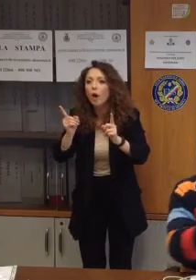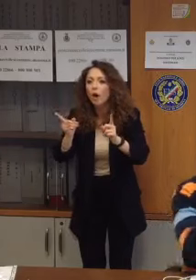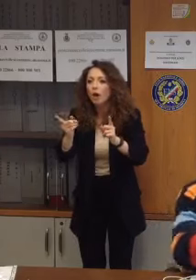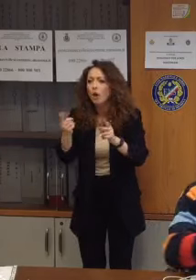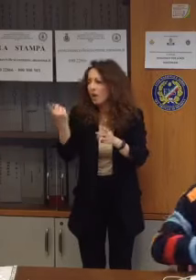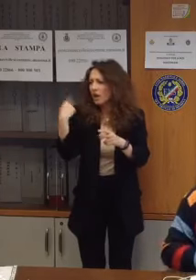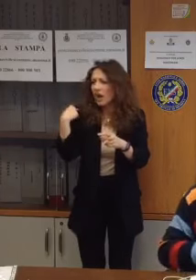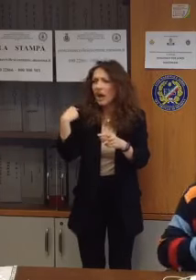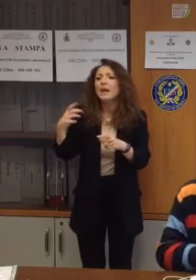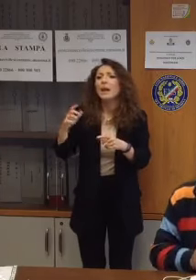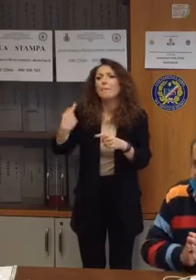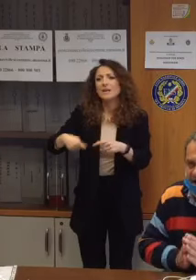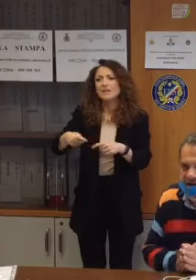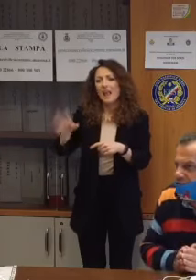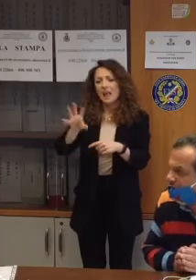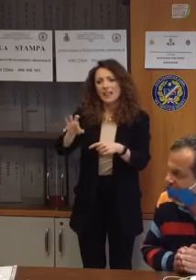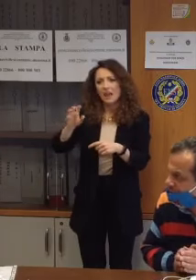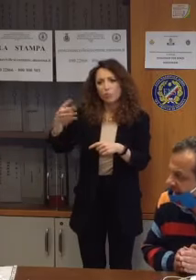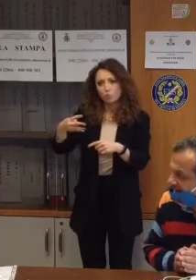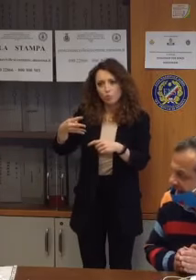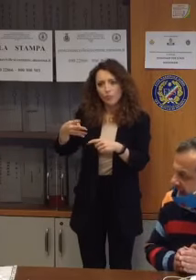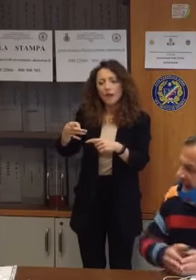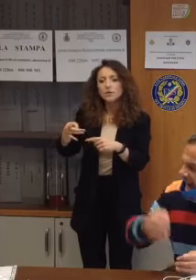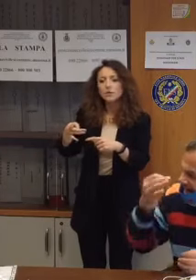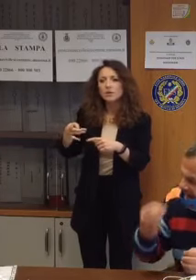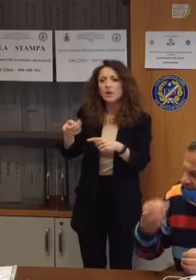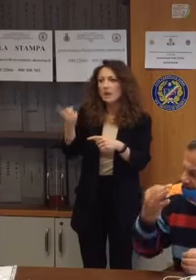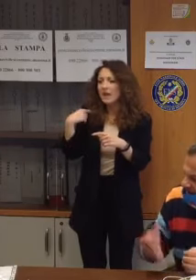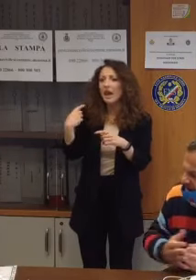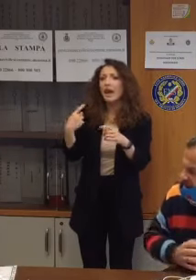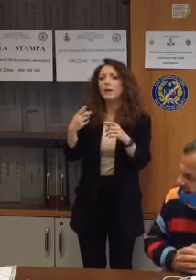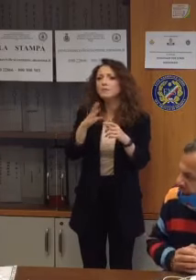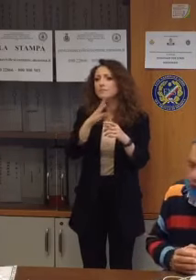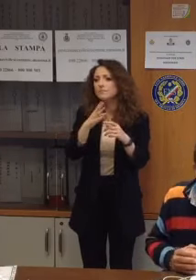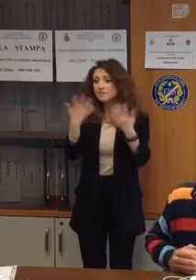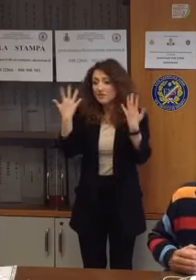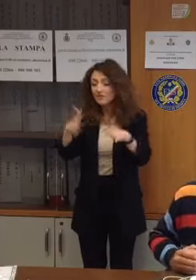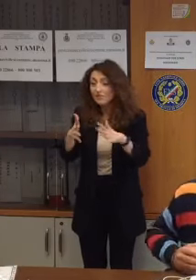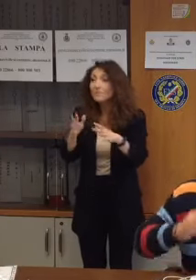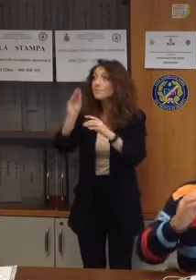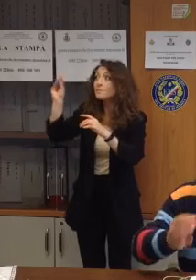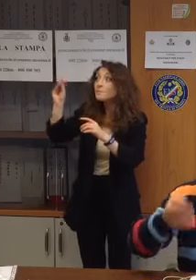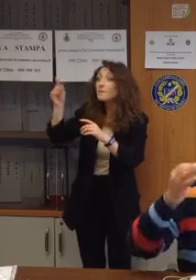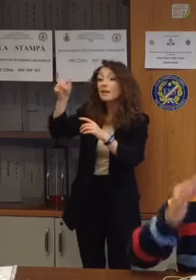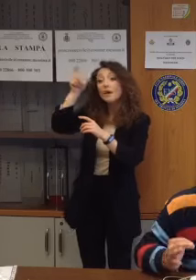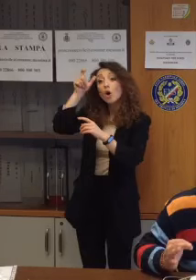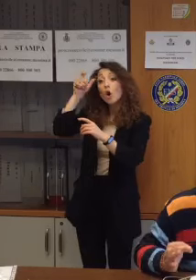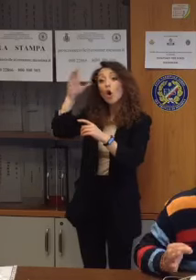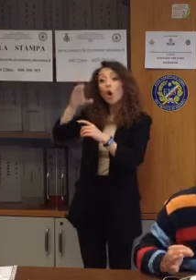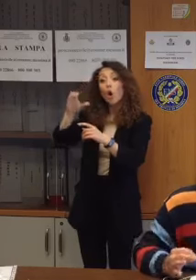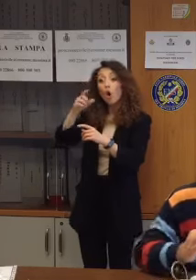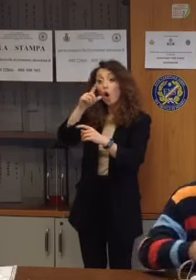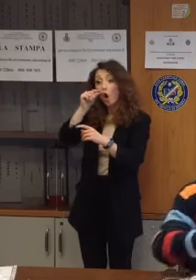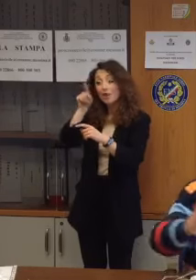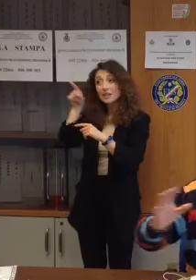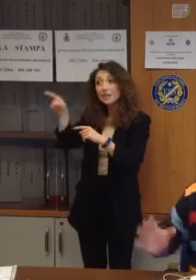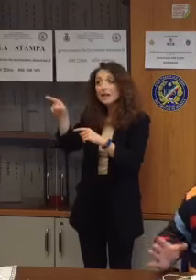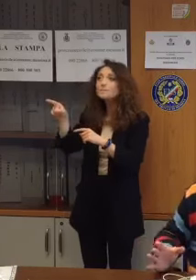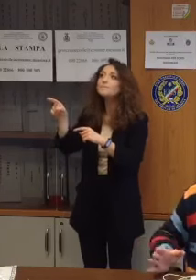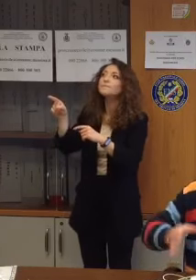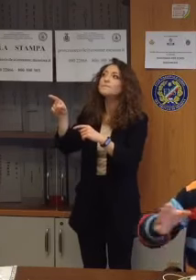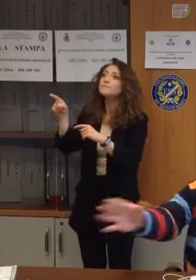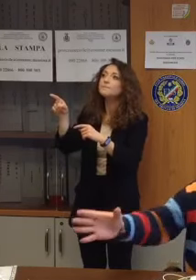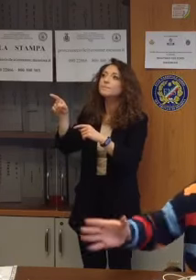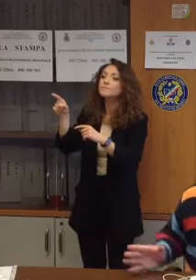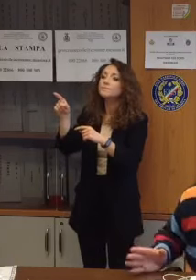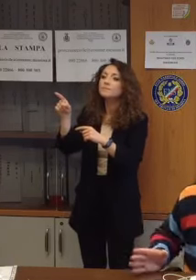lo ha scritto lui in un post di ieri delle 22:50, ha chiesto al presidente Conte di avere la deroga per quanto